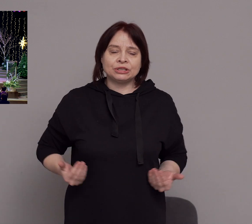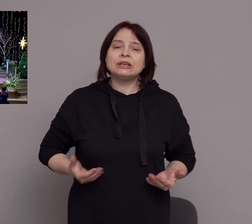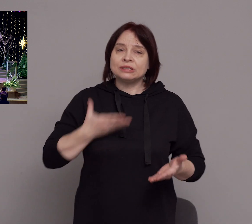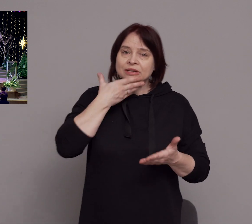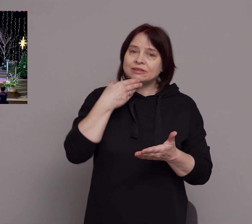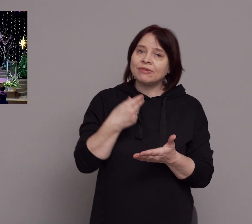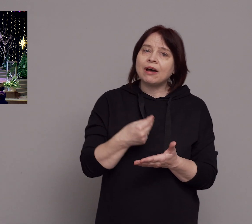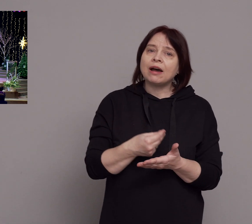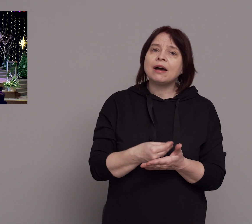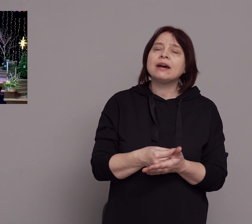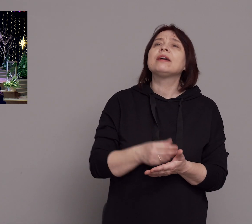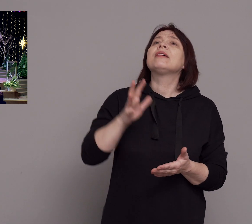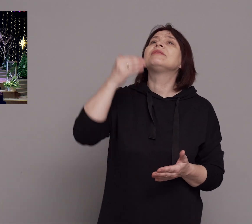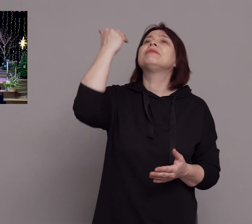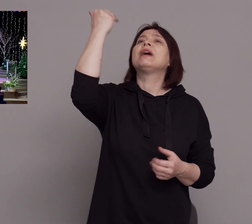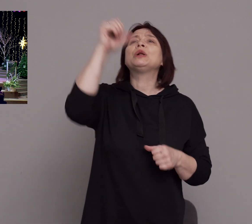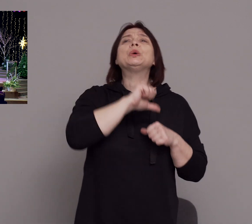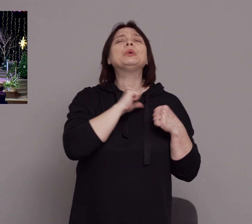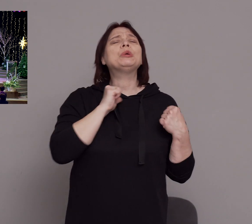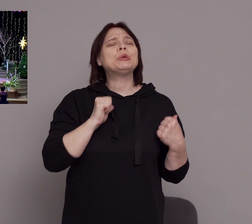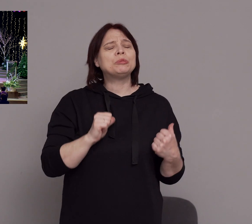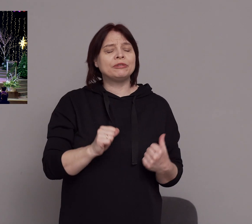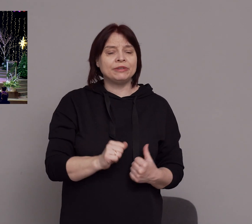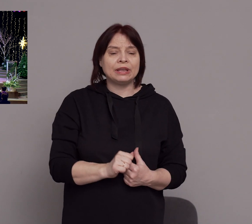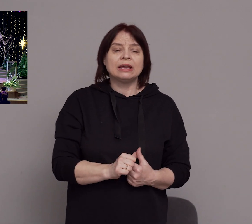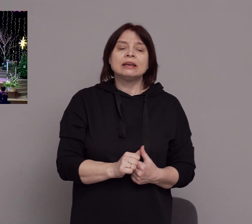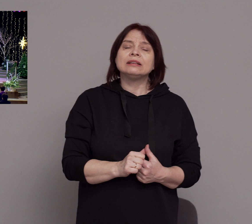строить жизнь Твоей.